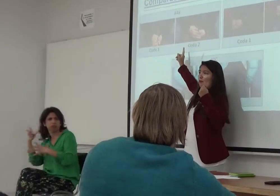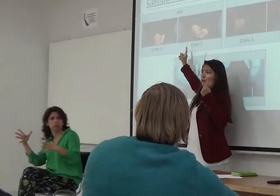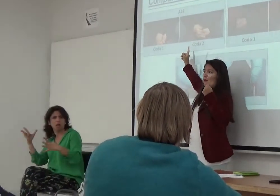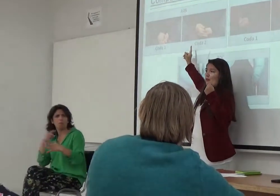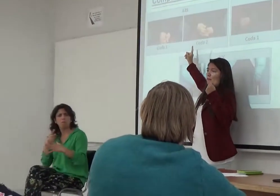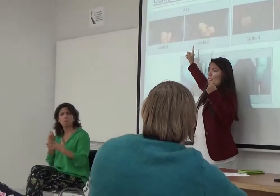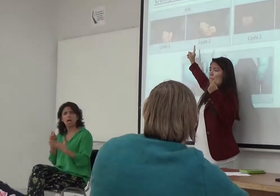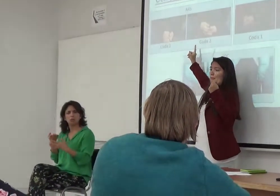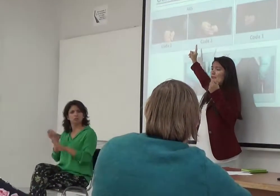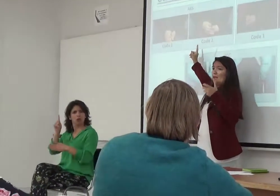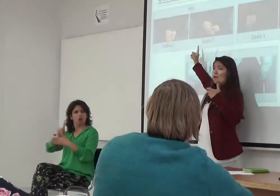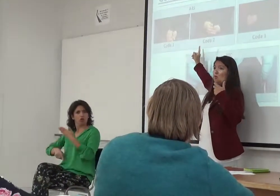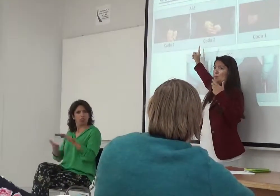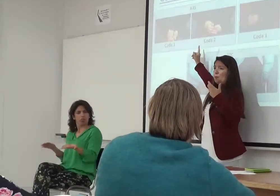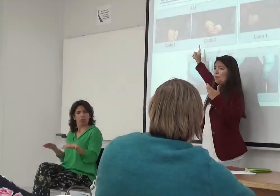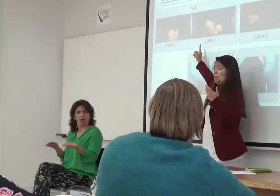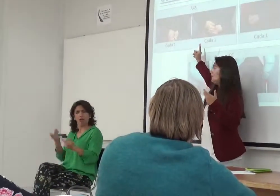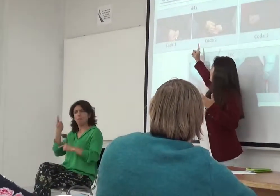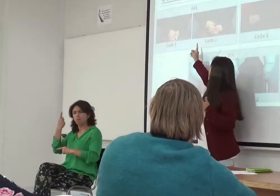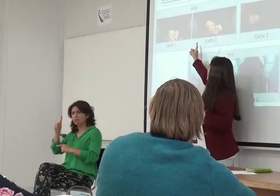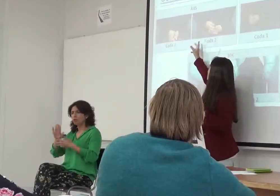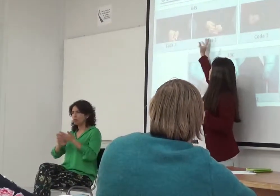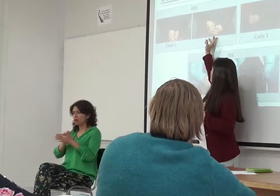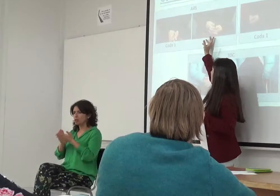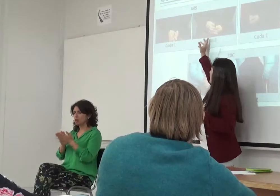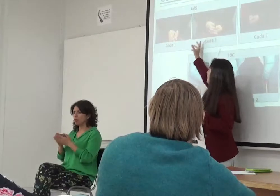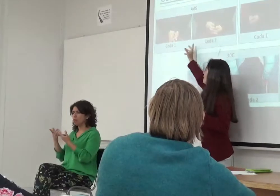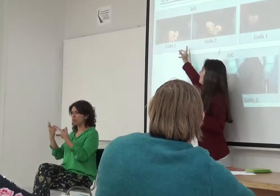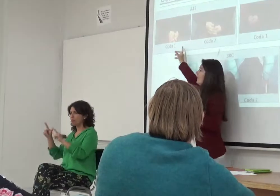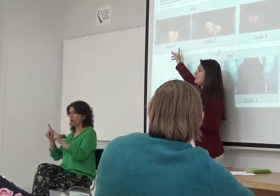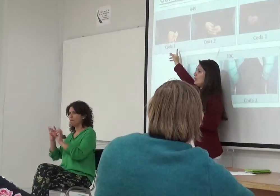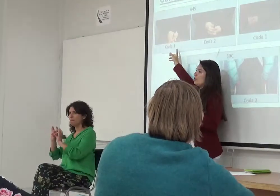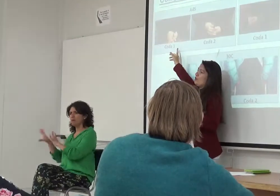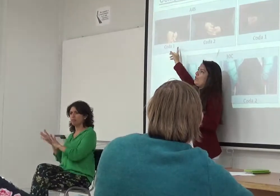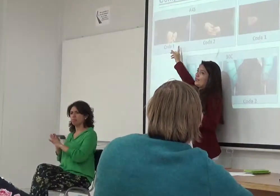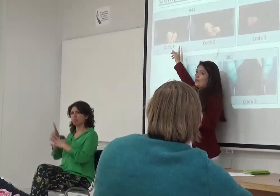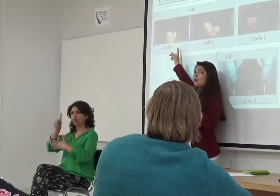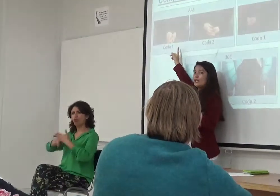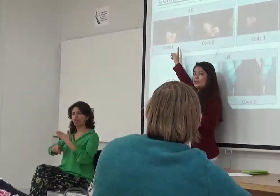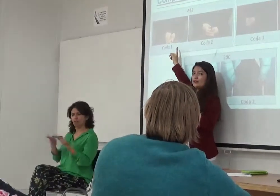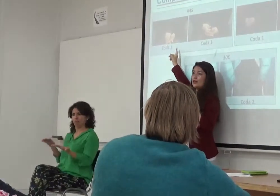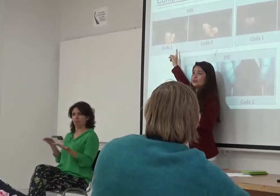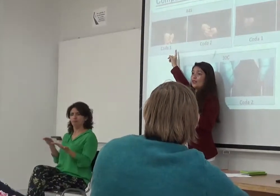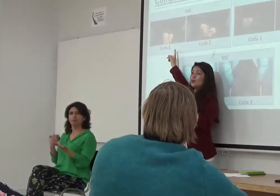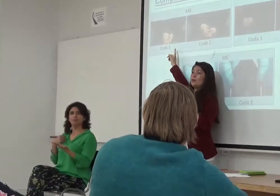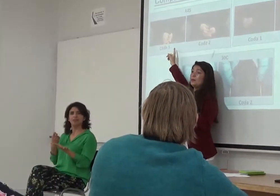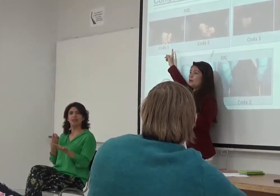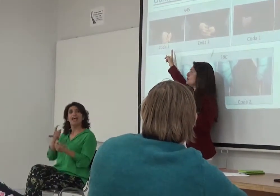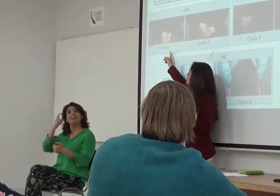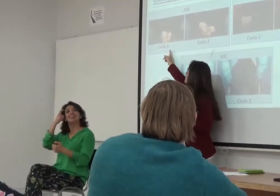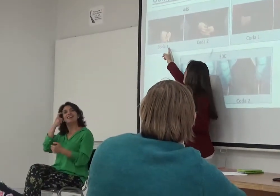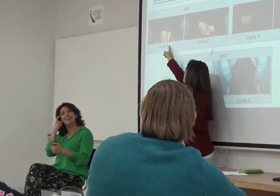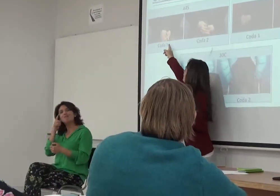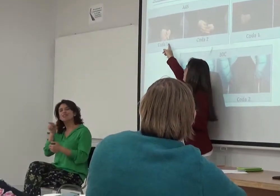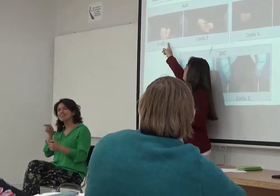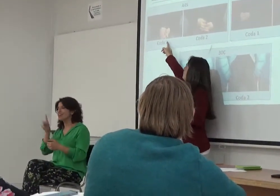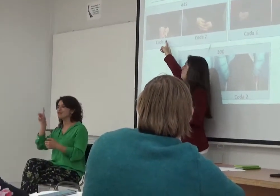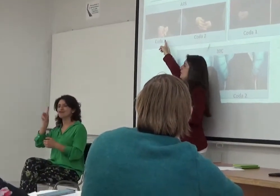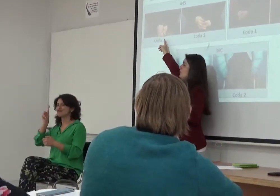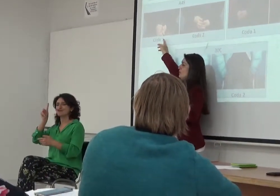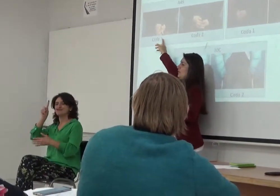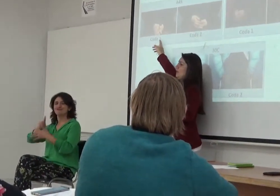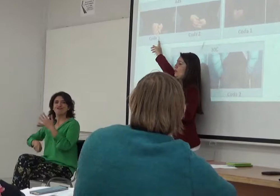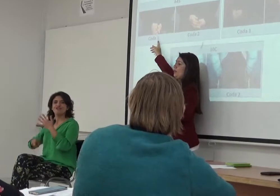volver a entregar algún comentario, esta se pierde. Y la diferencia, creemos que están relacionadas con pausa, porque